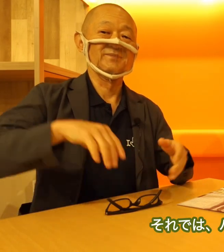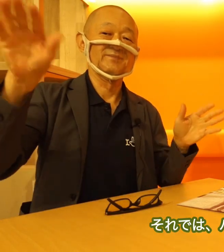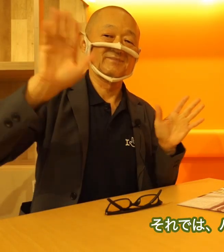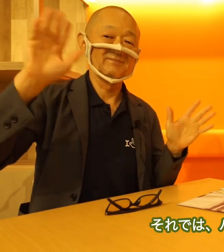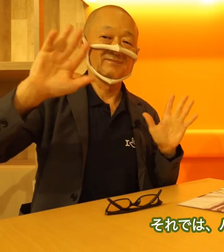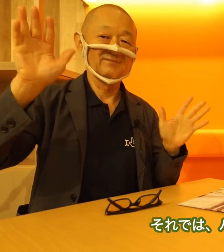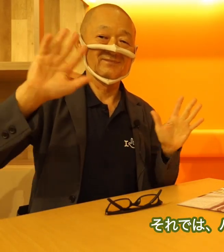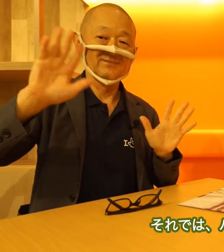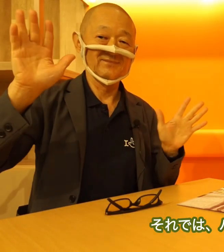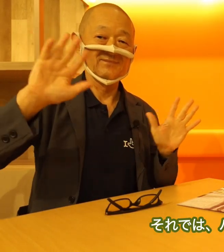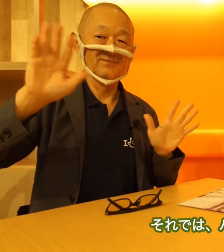イ。